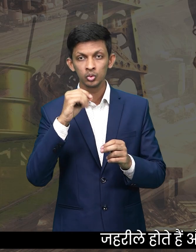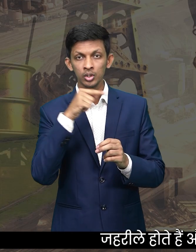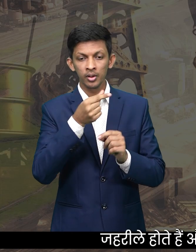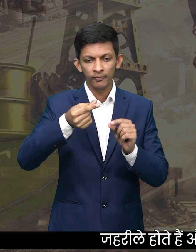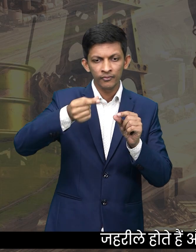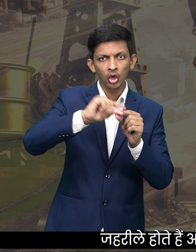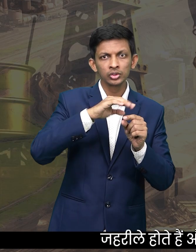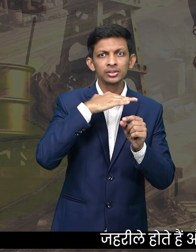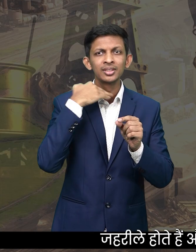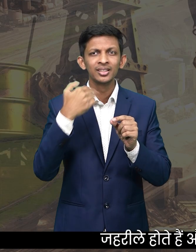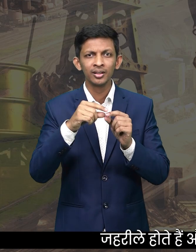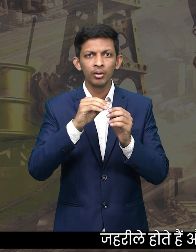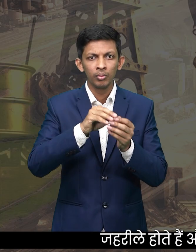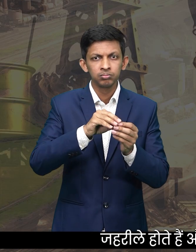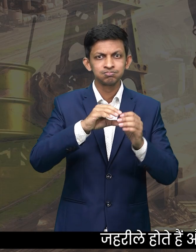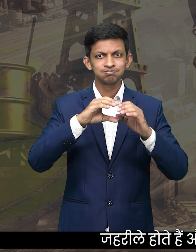एक ग्रीनहाउस गैस है।